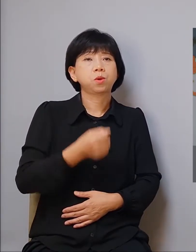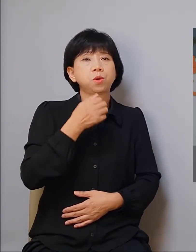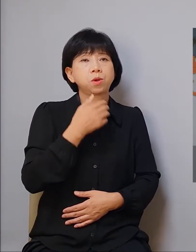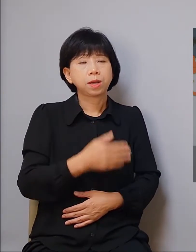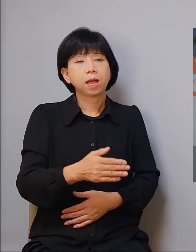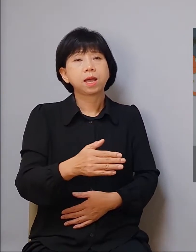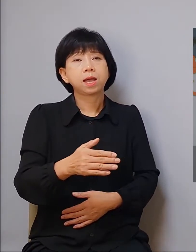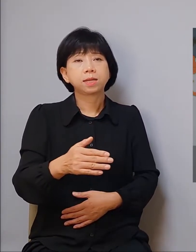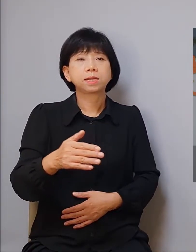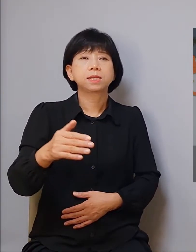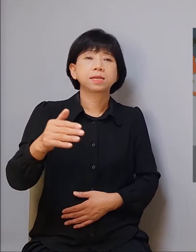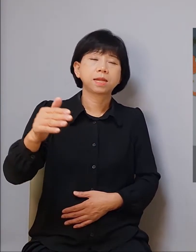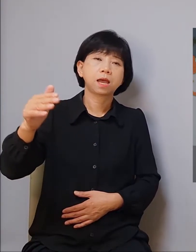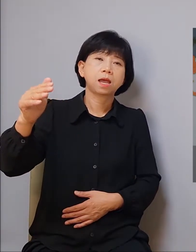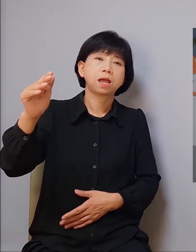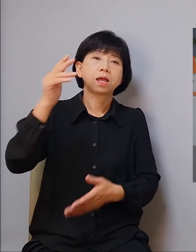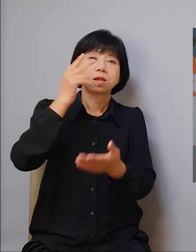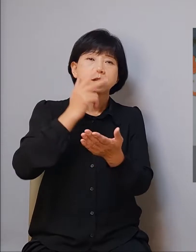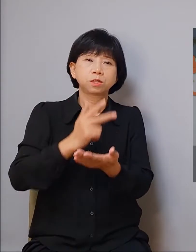믿음으로